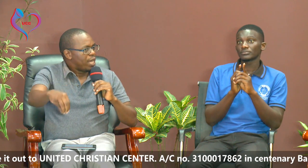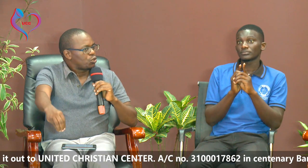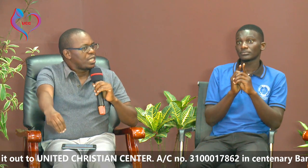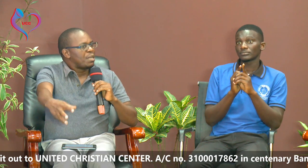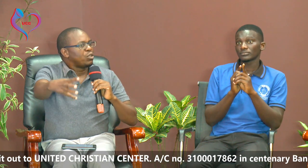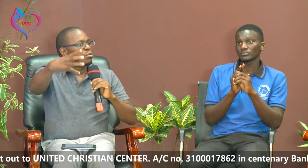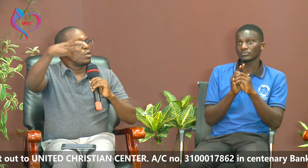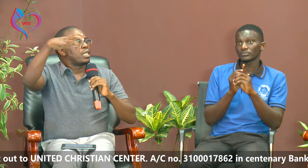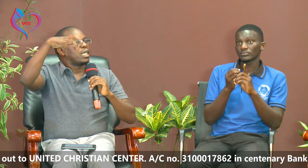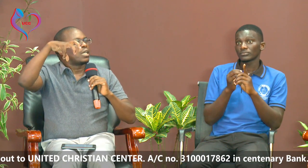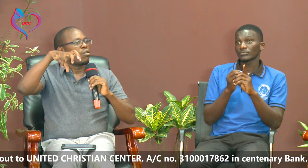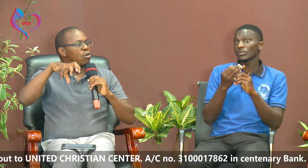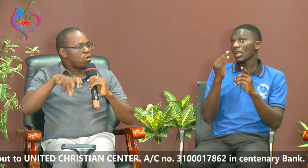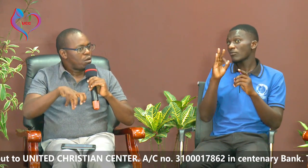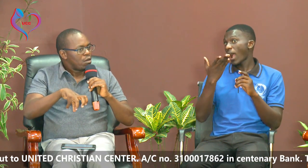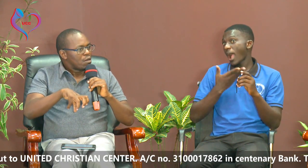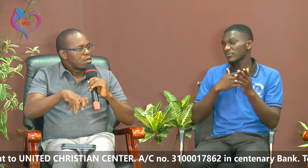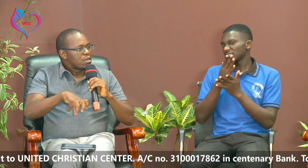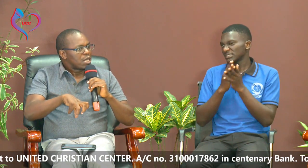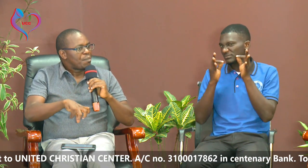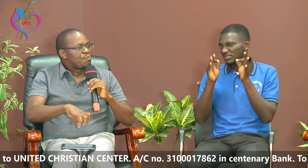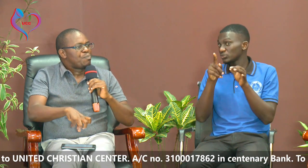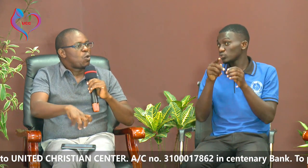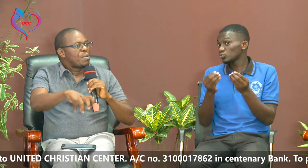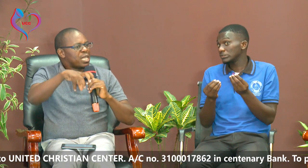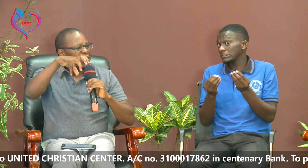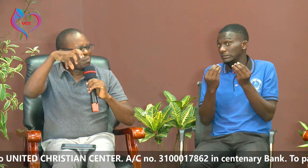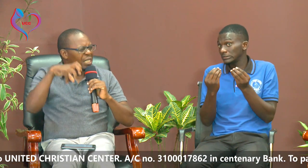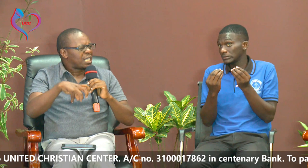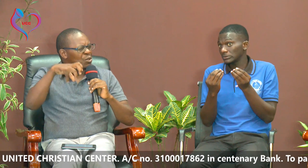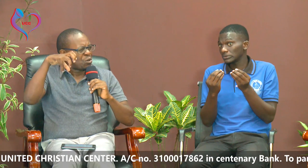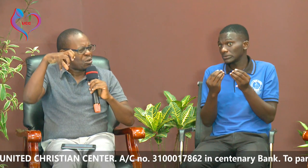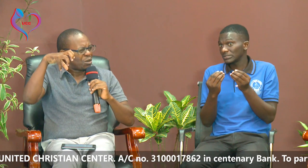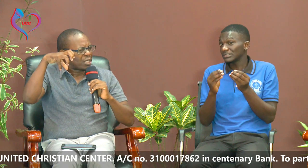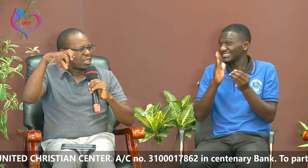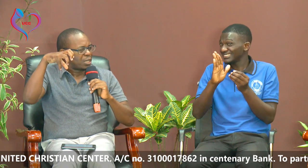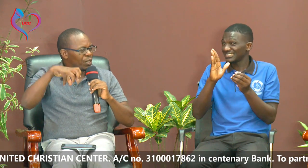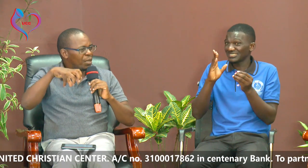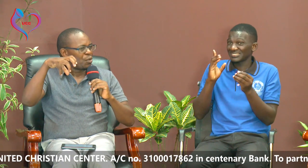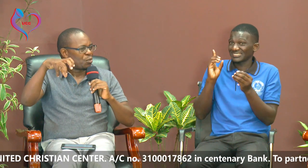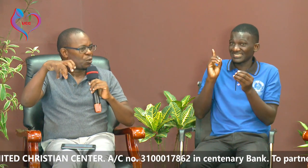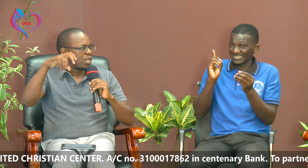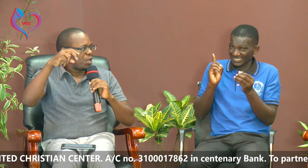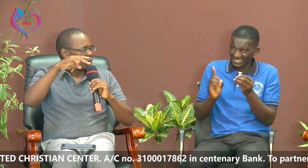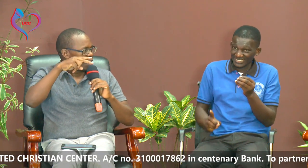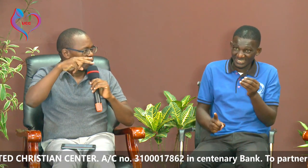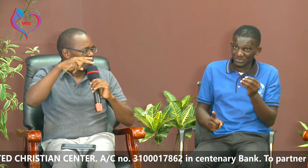okubantu oyine ebintu byeweteekako nga wabi impisa yo kati discipline ne moro mu Luganda olabye Luganda bali